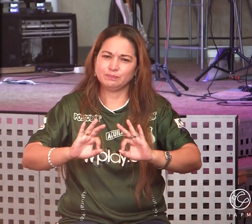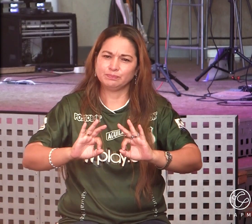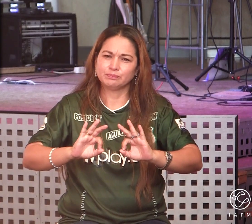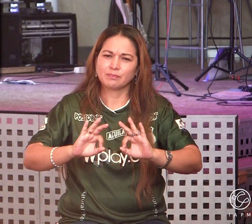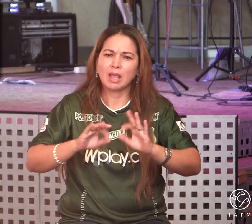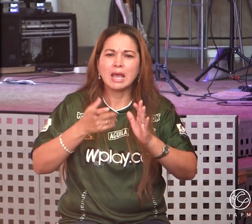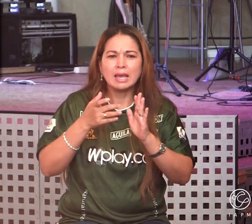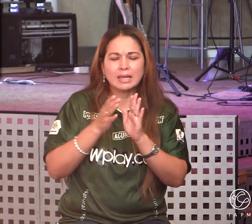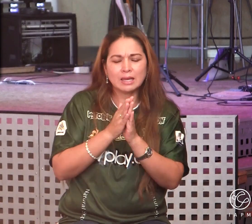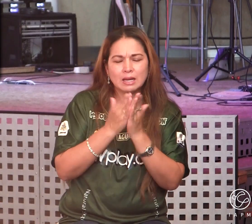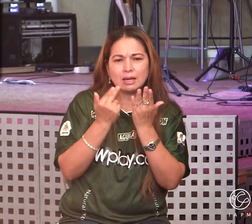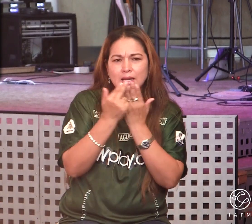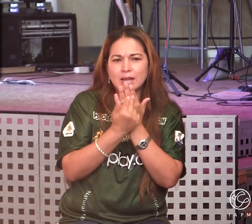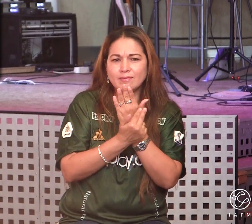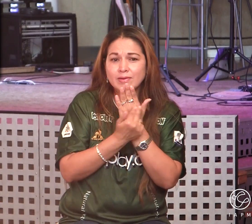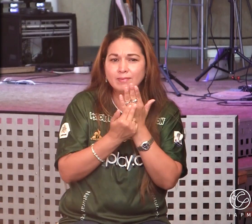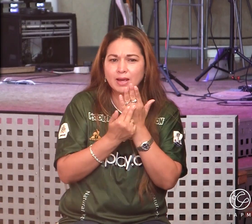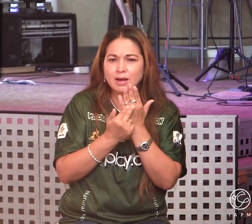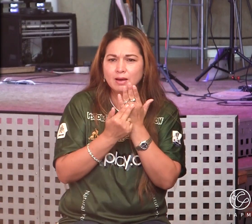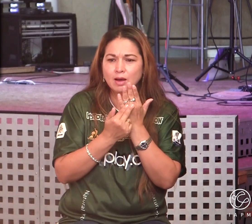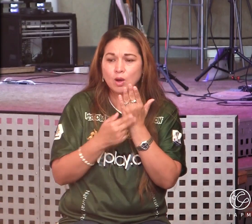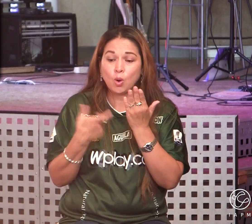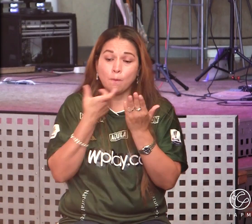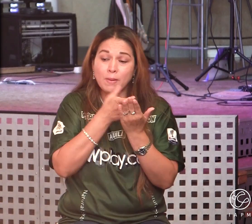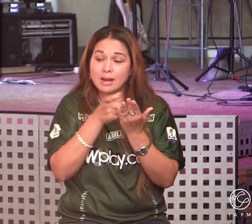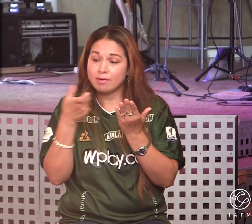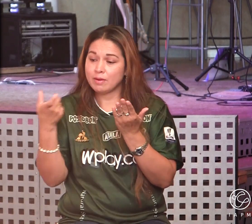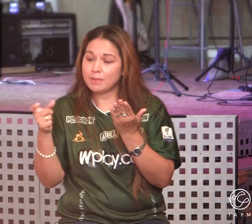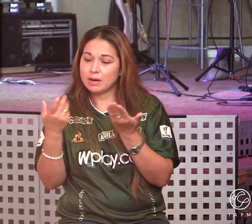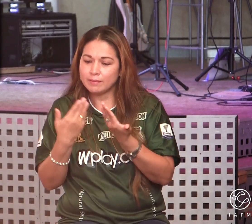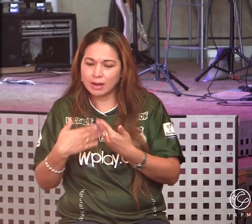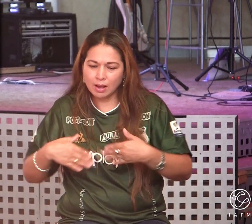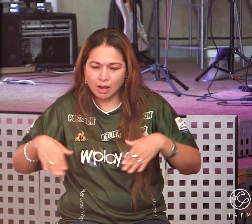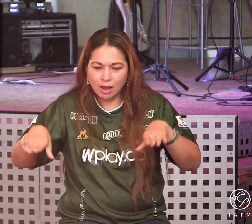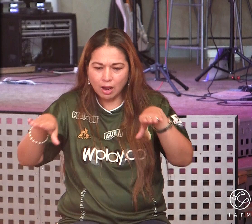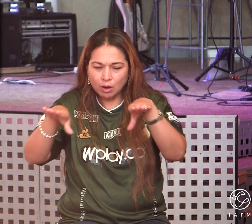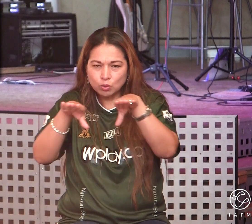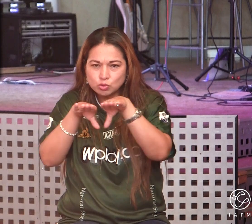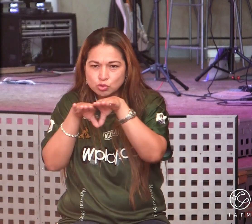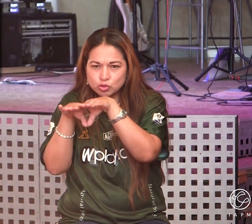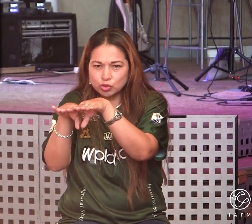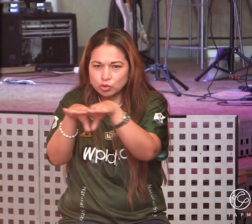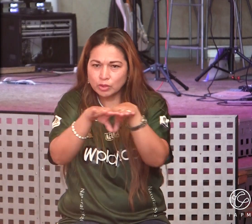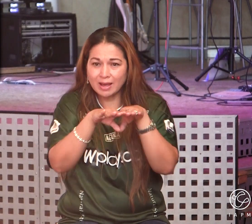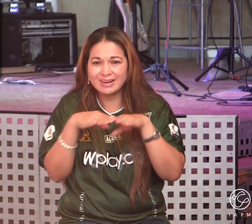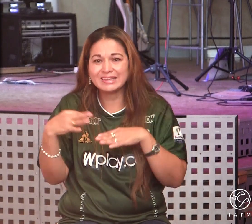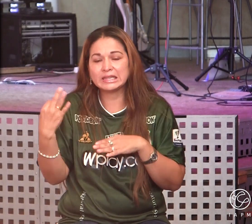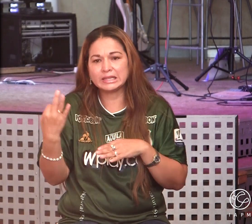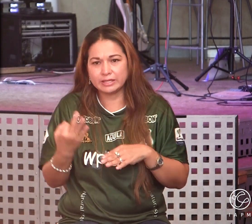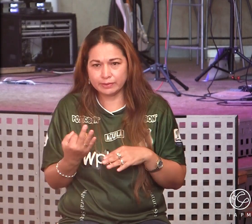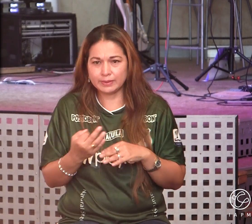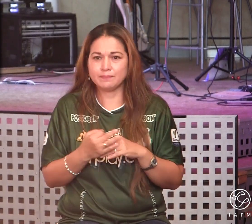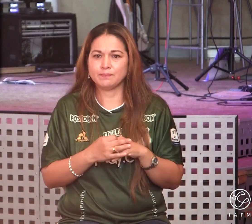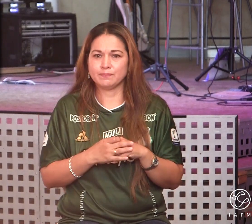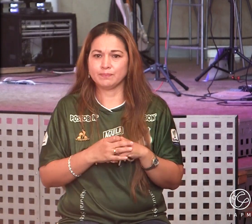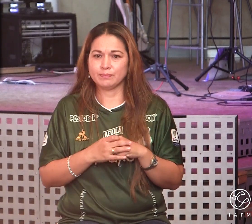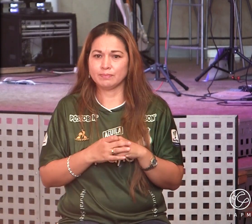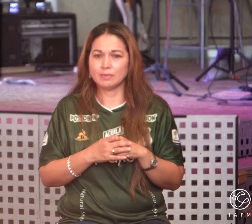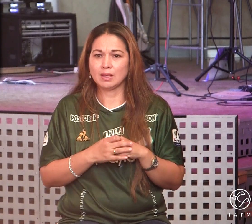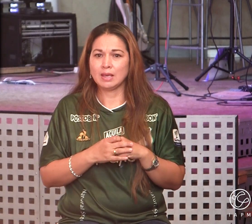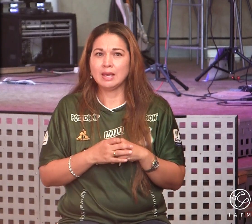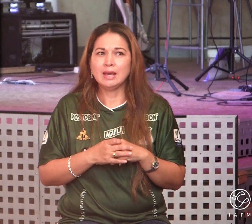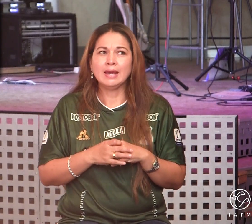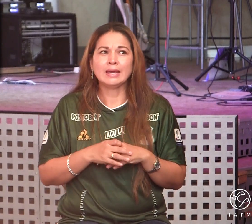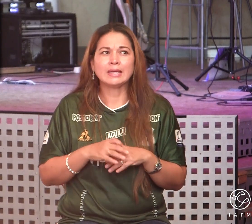y que cuando el mapa espiritual cambiaba, los otros también comenzaban a cambiar. Los mapas de poder, el mapa económico, y creo que